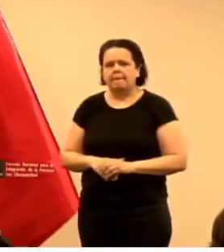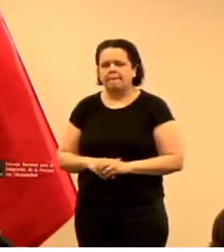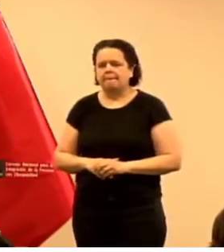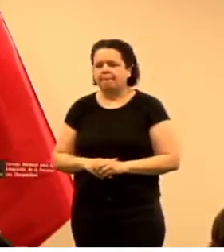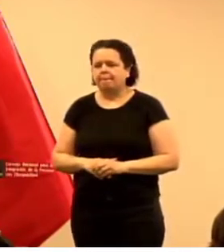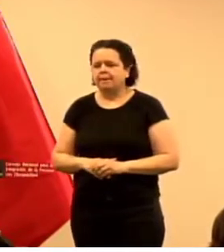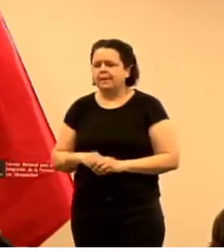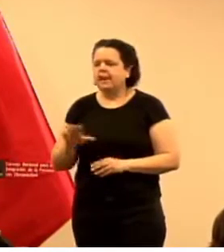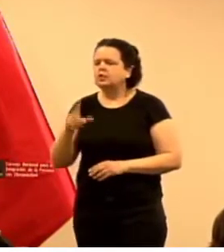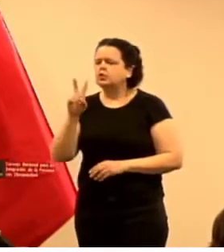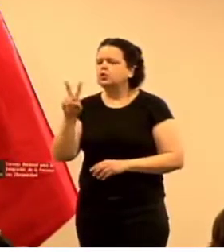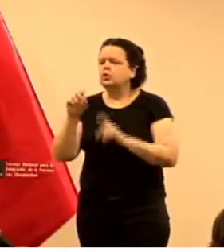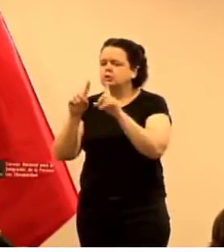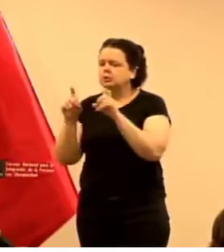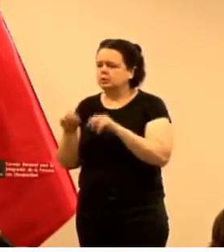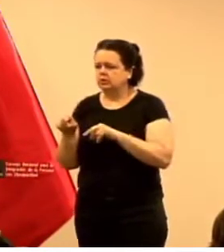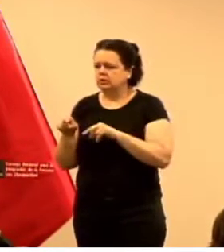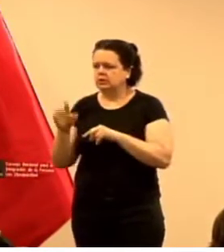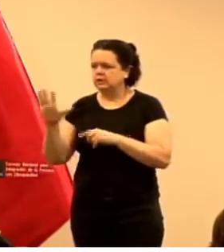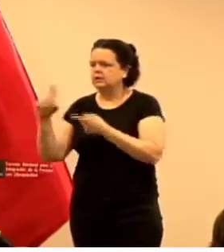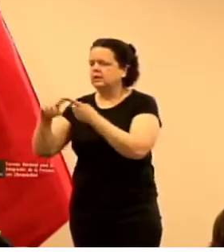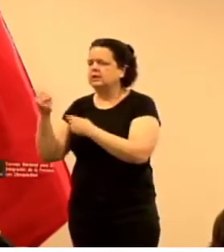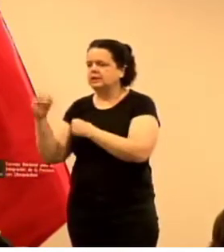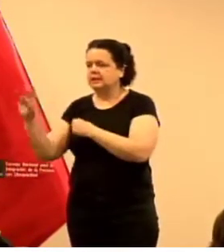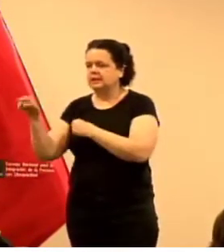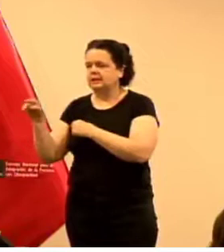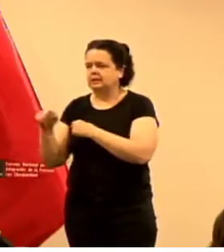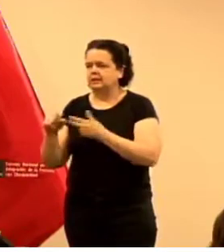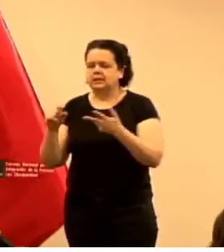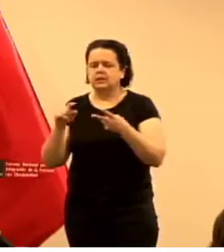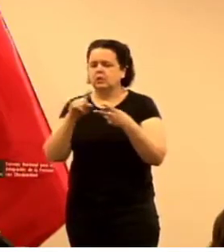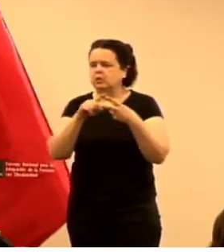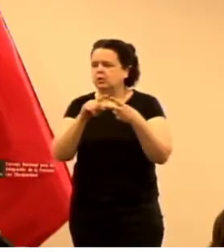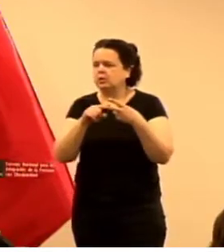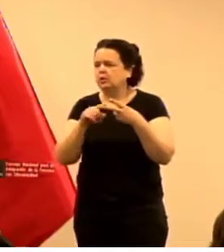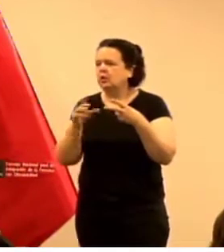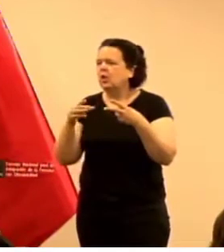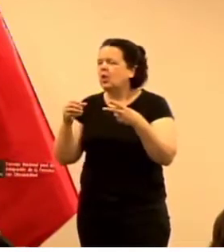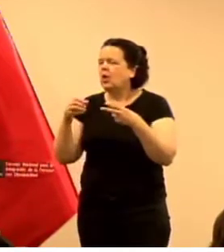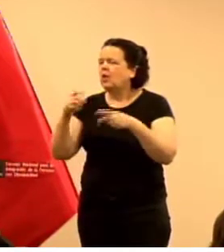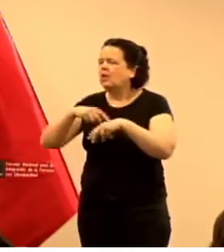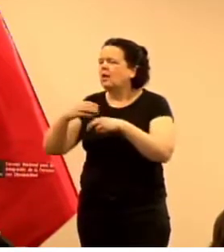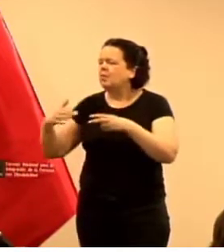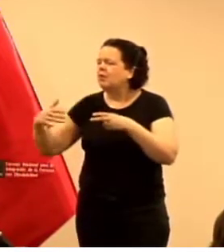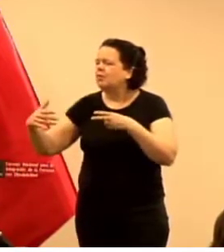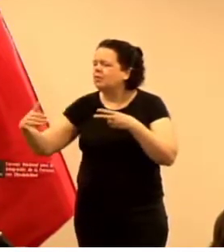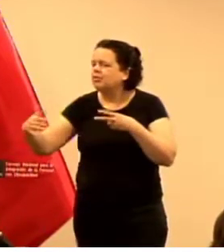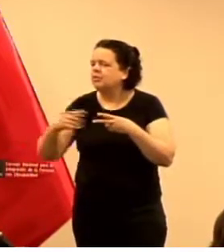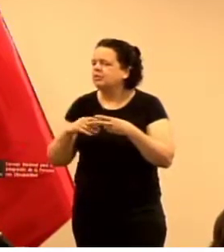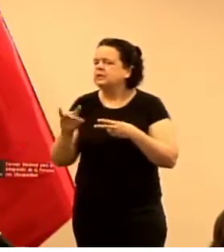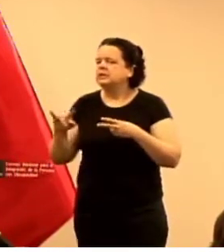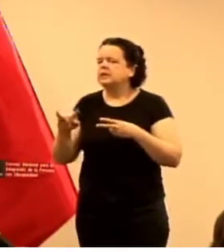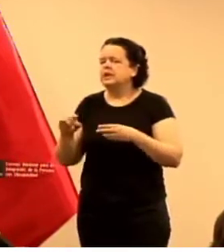Y hay 2 preguntas que se hacen para el módulo de 5 y 17 años. Una que, ¿con qué frecuencia se muestra el niño o la niña